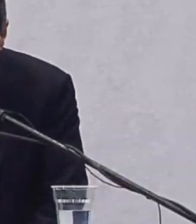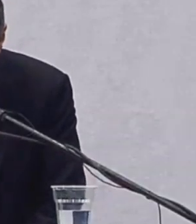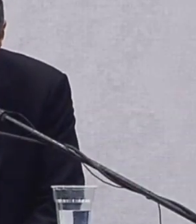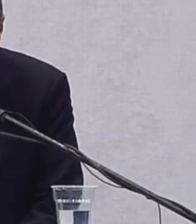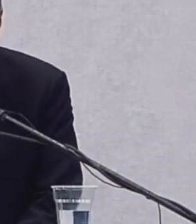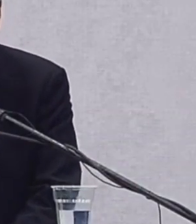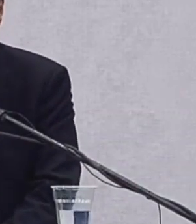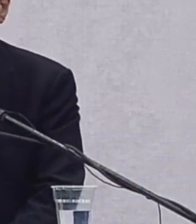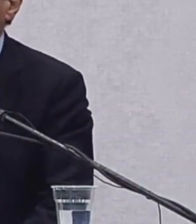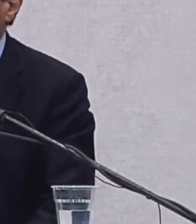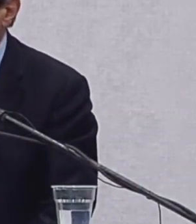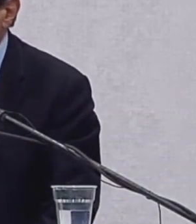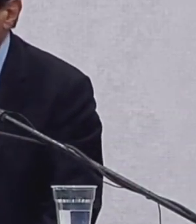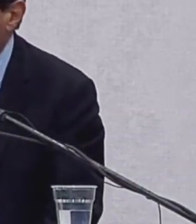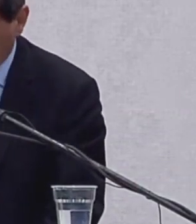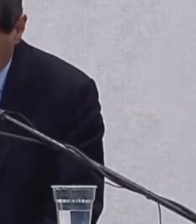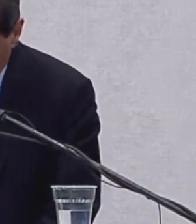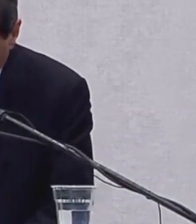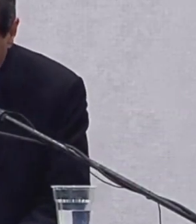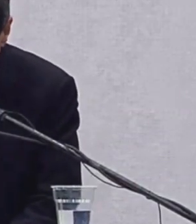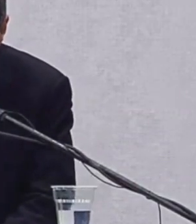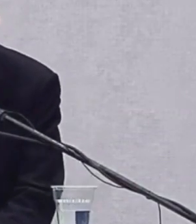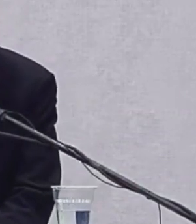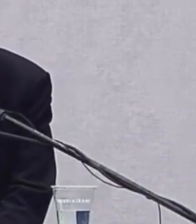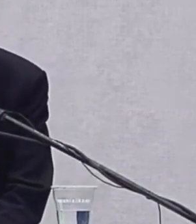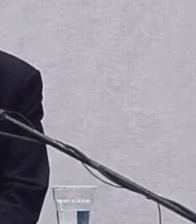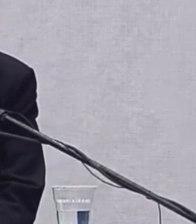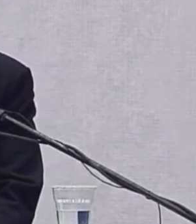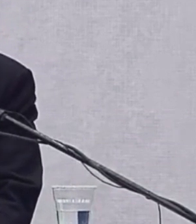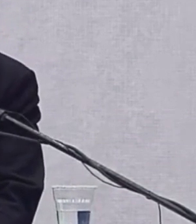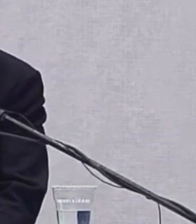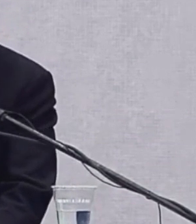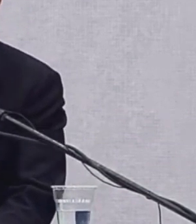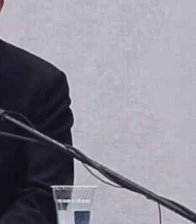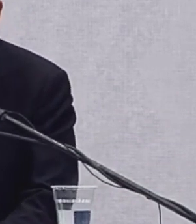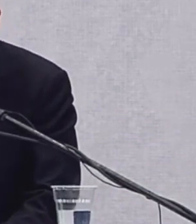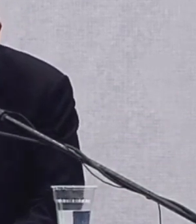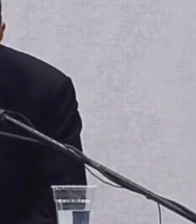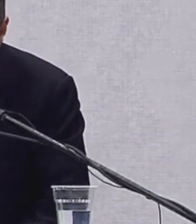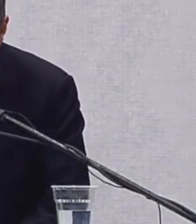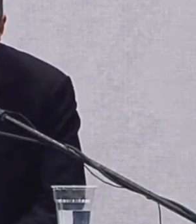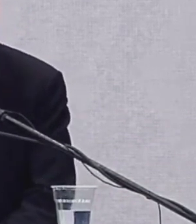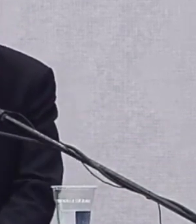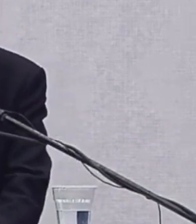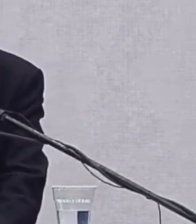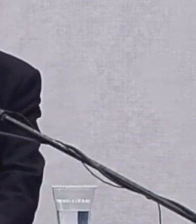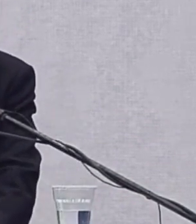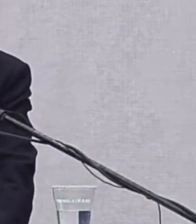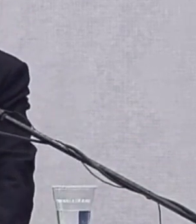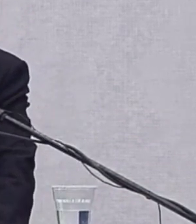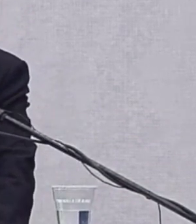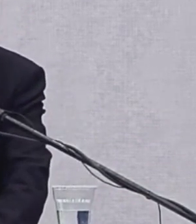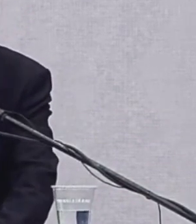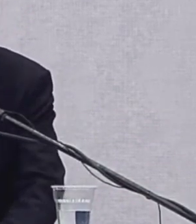να είναι επισκέψιμος. Κατά τα άλλα, μας μιλούν για τουρισμό. Έπρεπε να έρθουμε εμείς για να κάνουμε τον